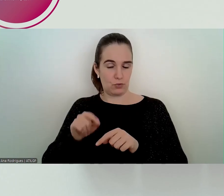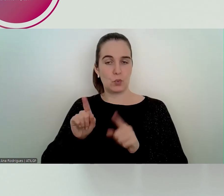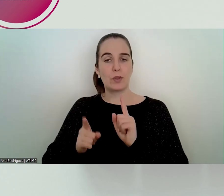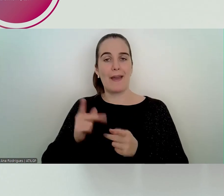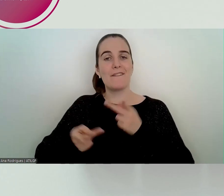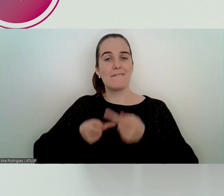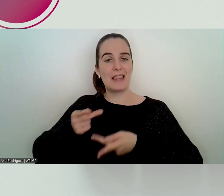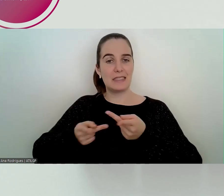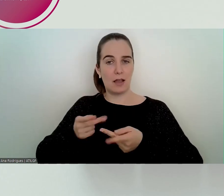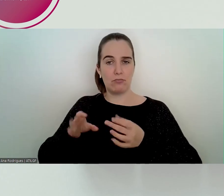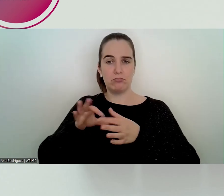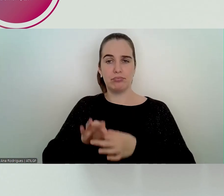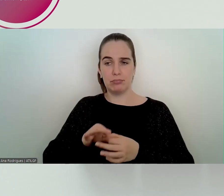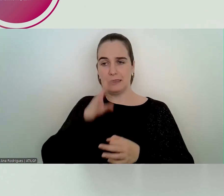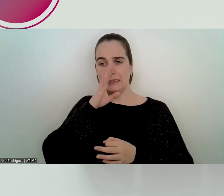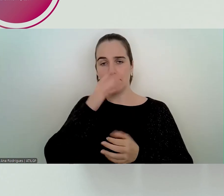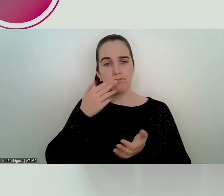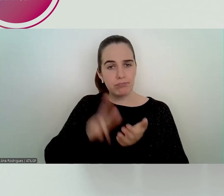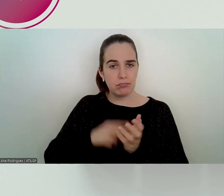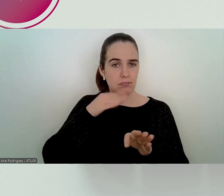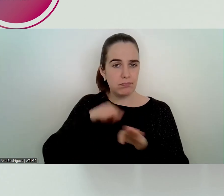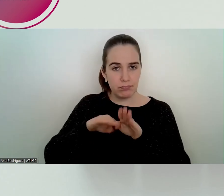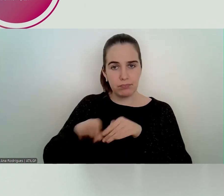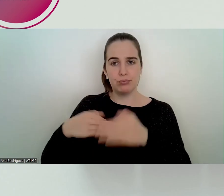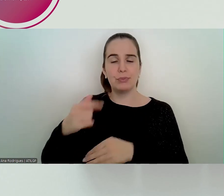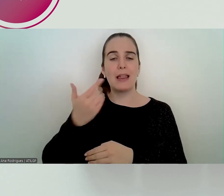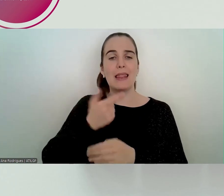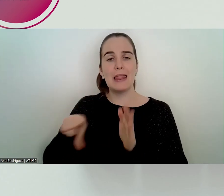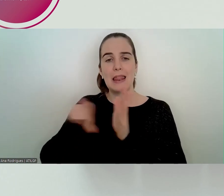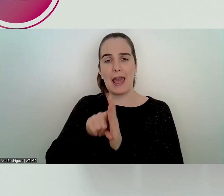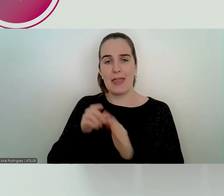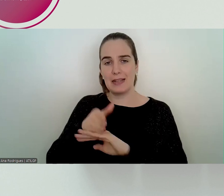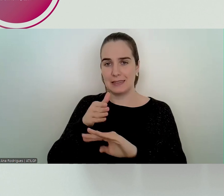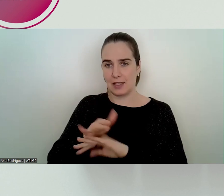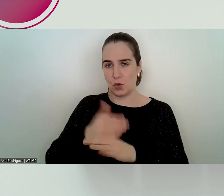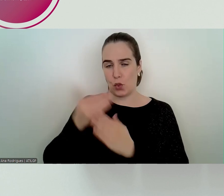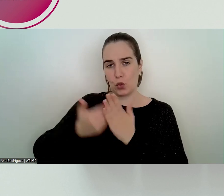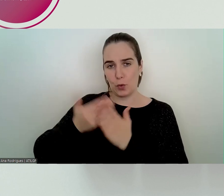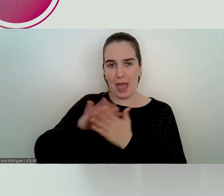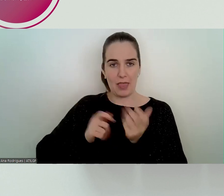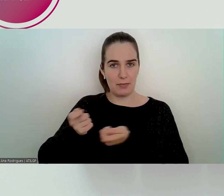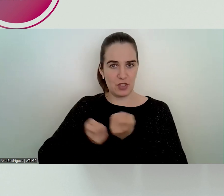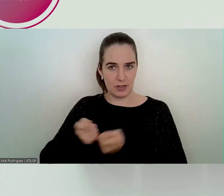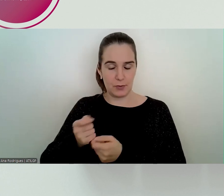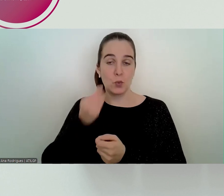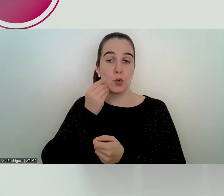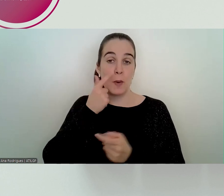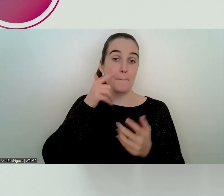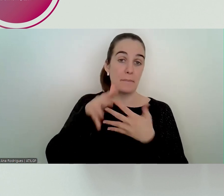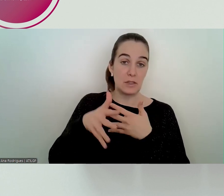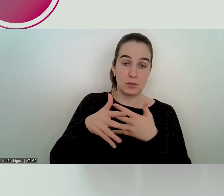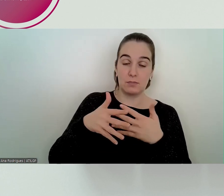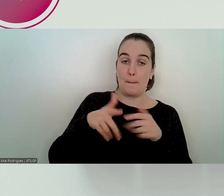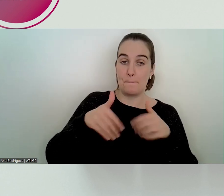avaliação sobre a implementação e os efeitos da Lei de Acesso aos Documentos Administrativos, quer naquela dimensão da transparência passiva, quer